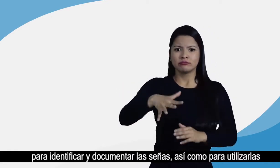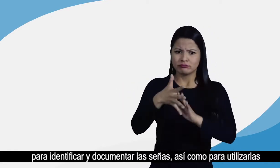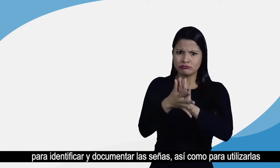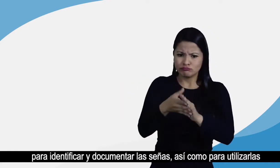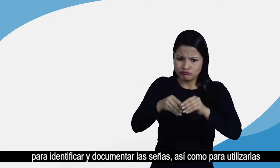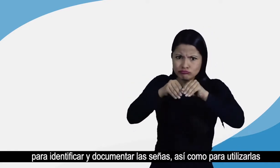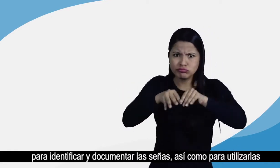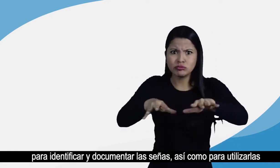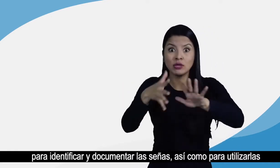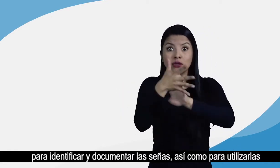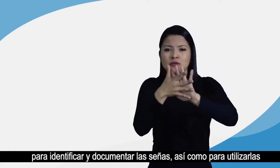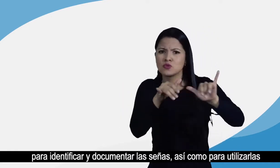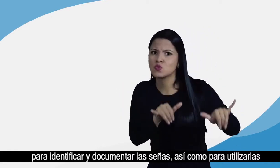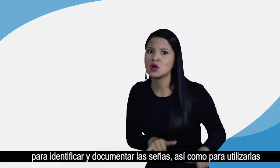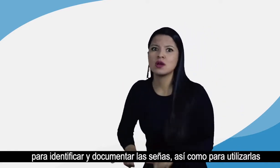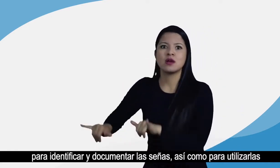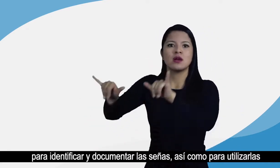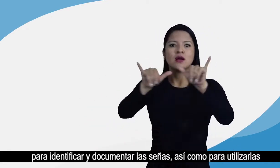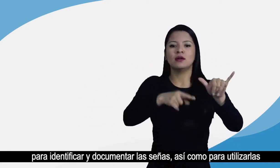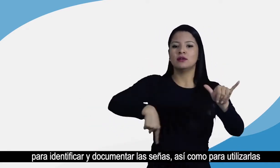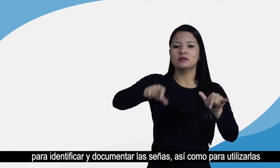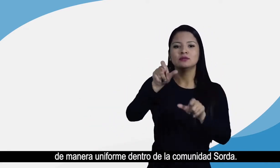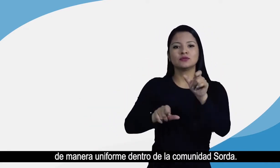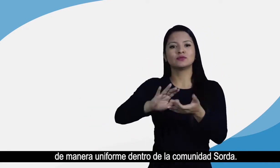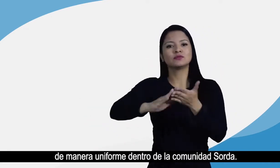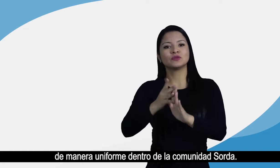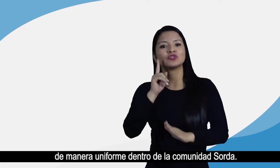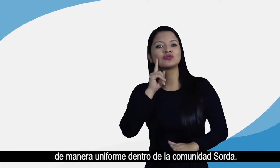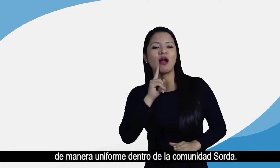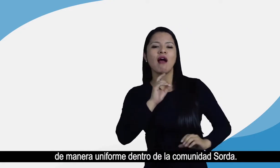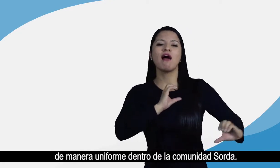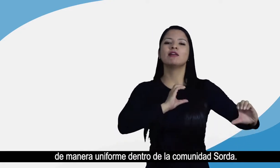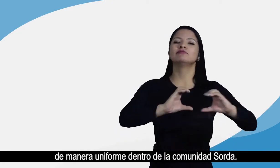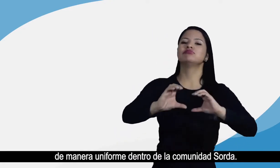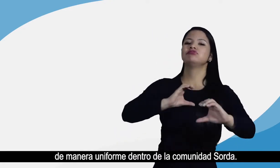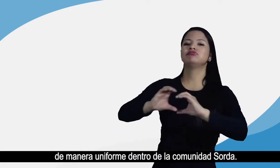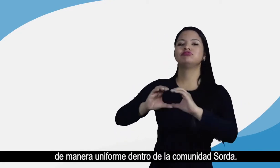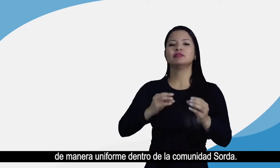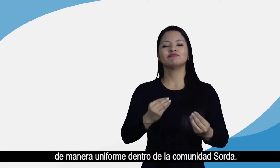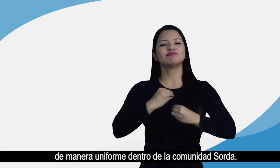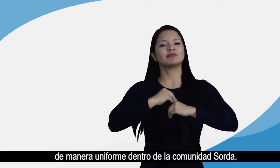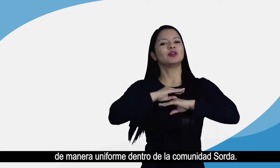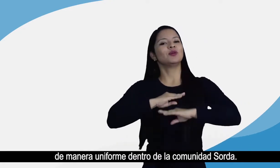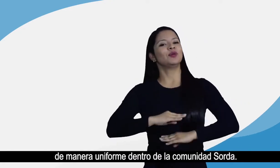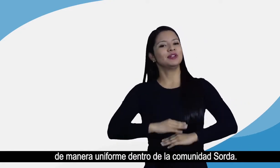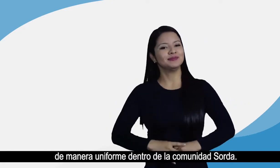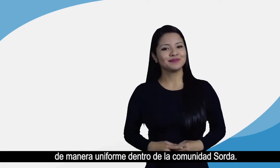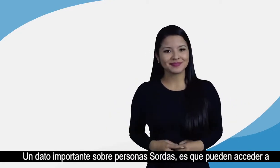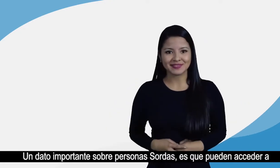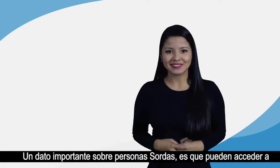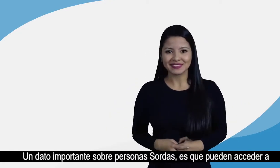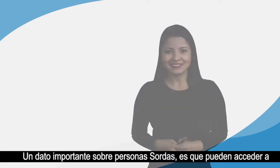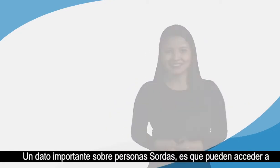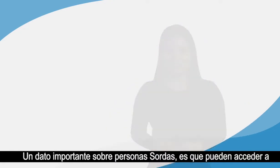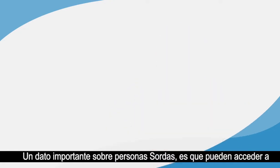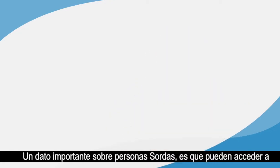señas, así como para utilizarlas de manera uniforme dentro de la comunidad sorda. Un dato